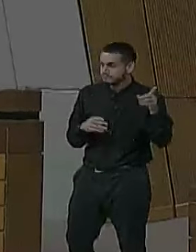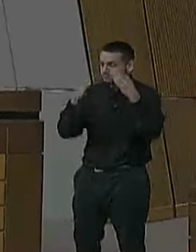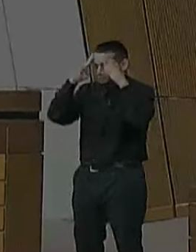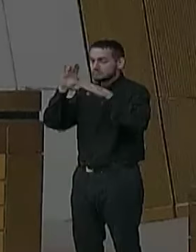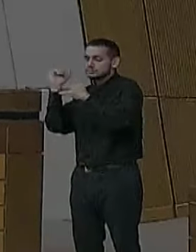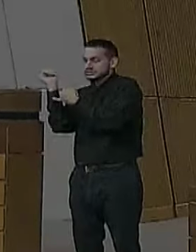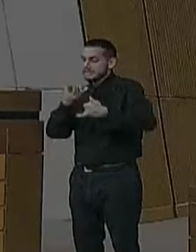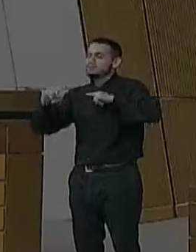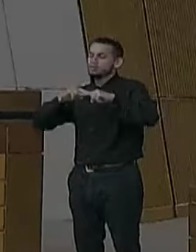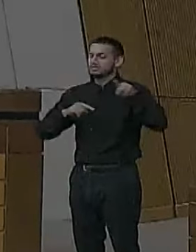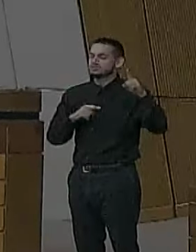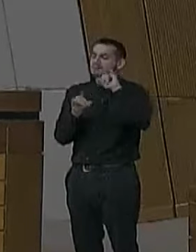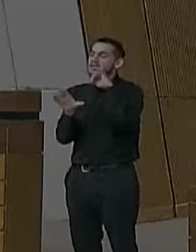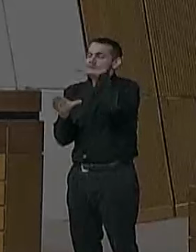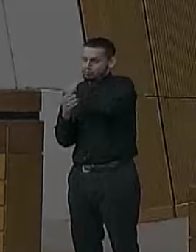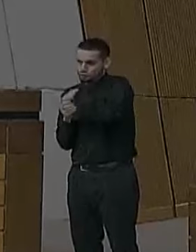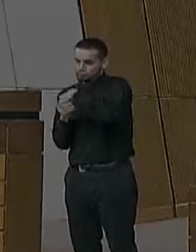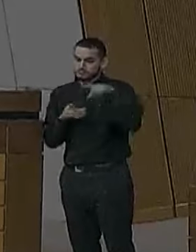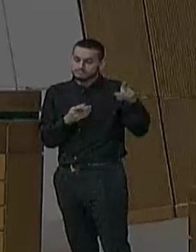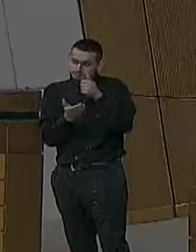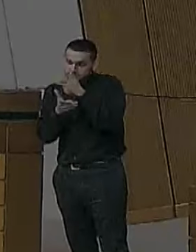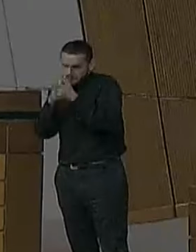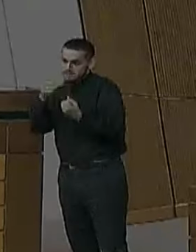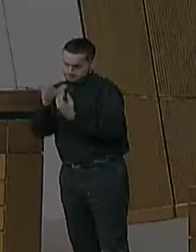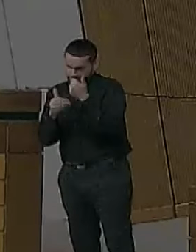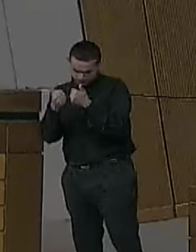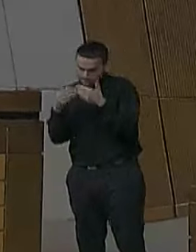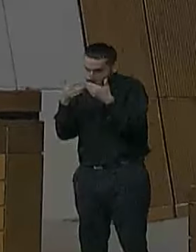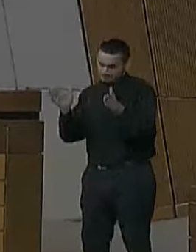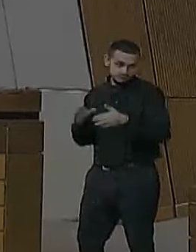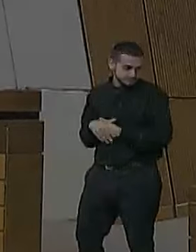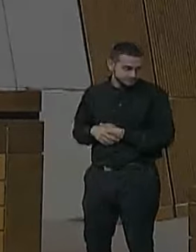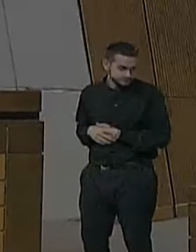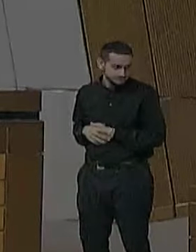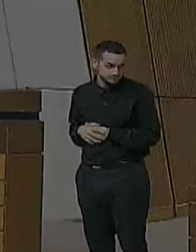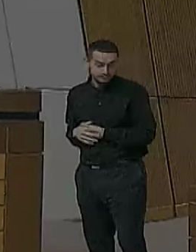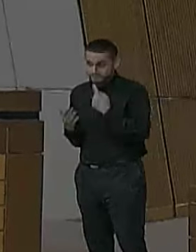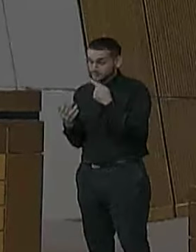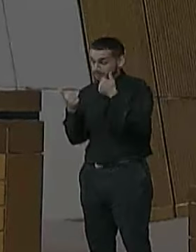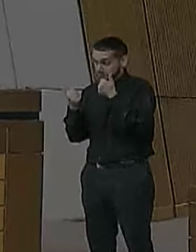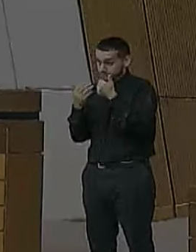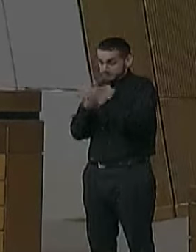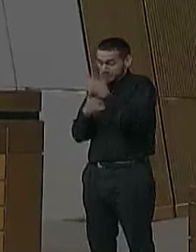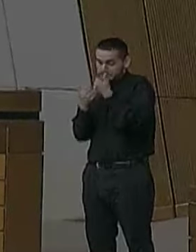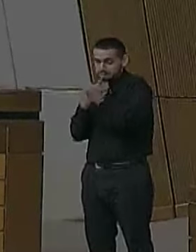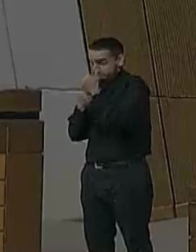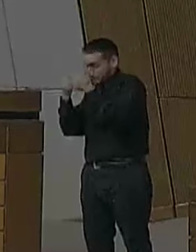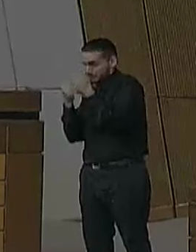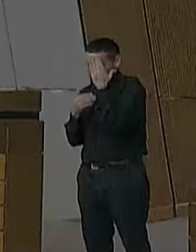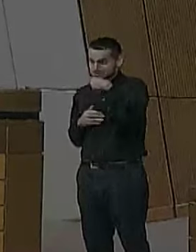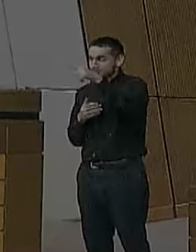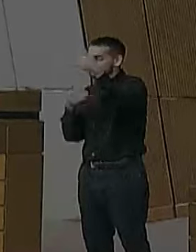Saraqui, como para que nos dé estas primeras palabras de apertura. Bueno, antes que nada, buen día, ¿cómo